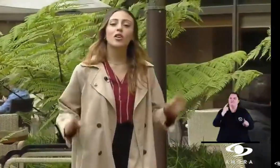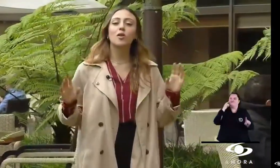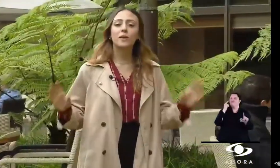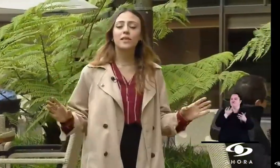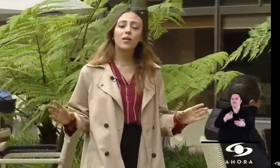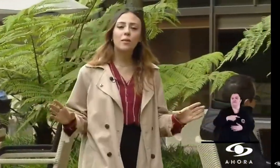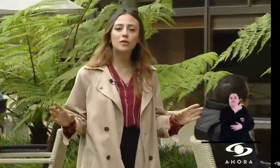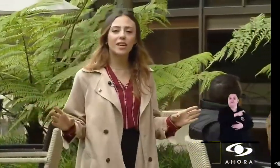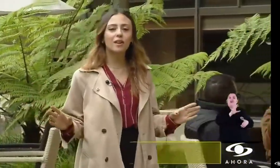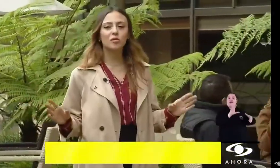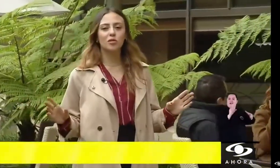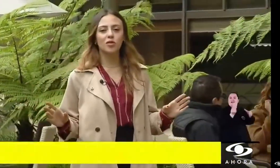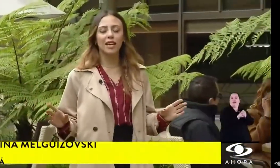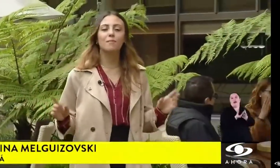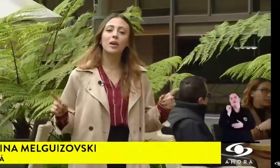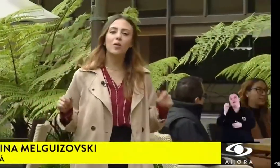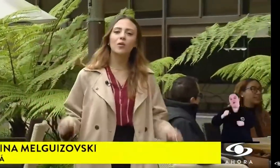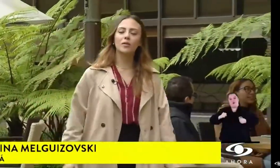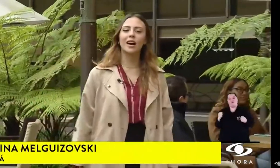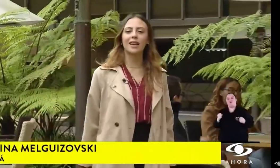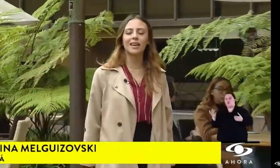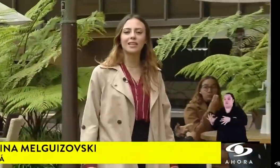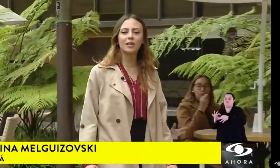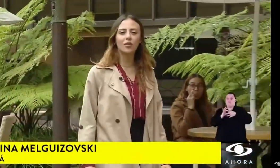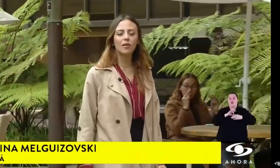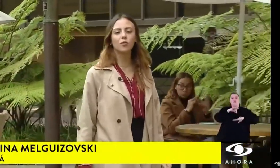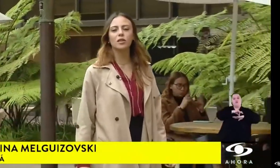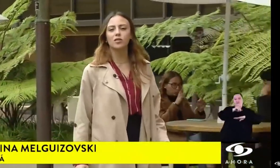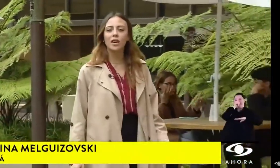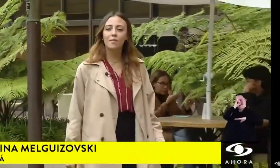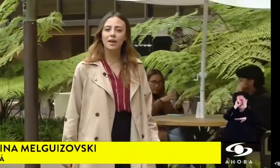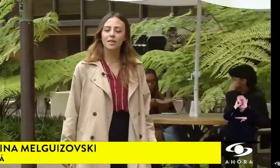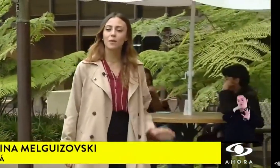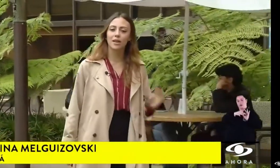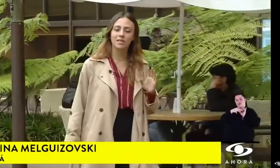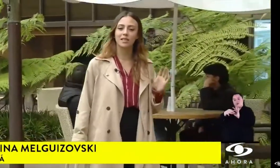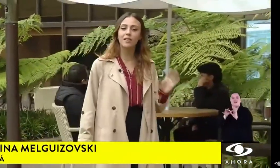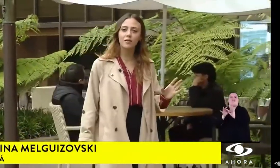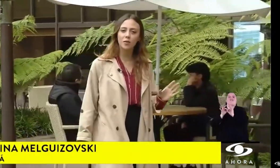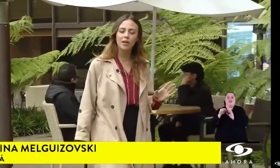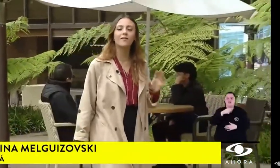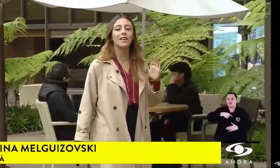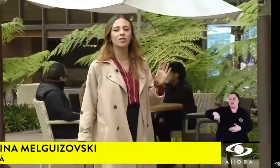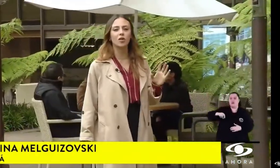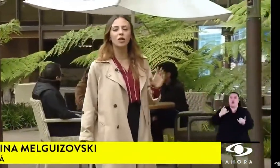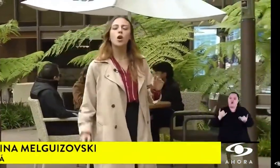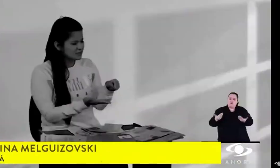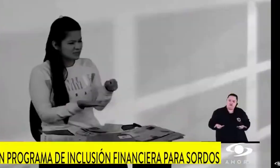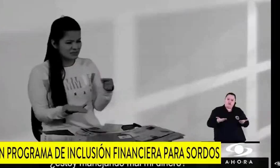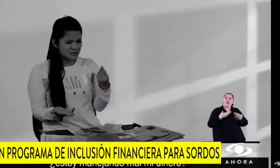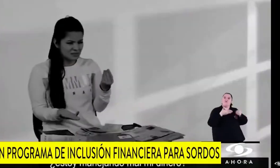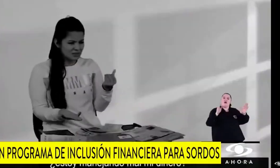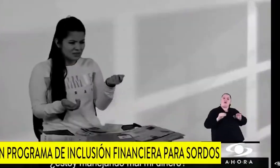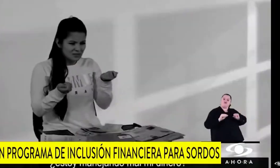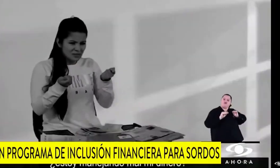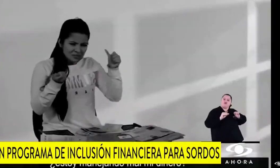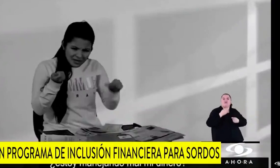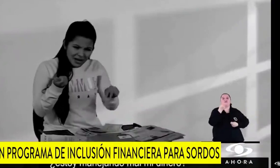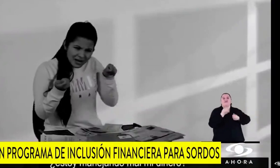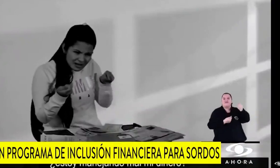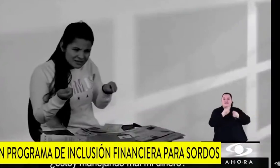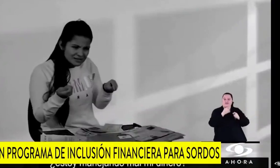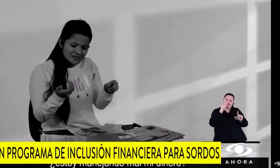Con el objetivo de apoyar la inclusión, el Banco de Bogotá, en alianza con la fundación alemana Sparkasten Tiftung y Fenascol, hoy lanzan un